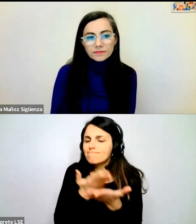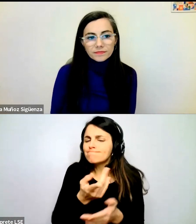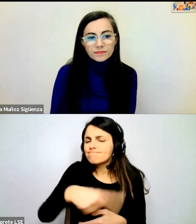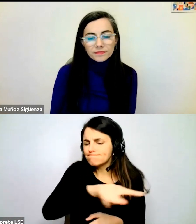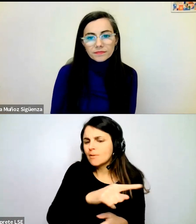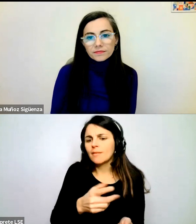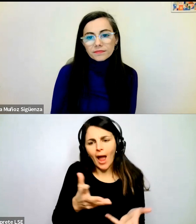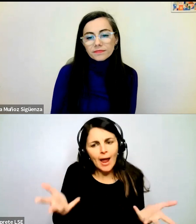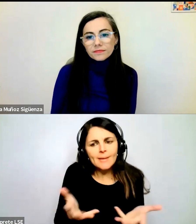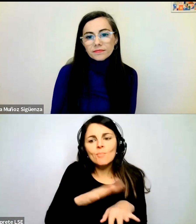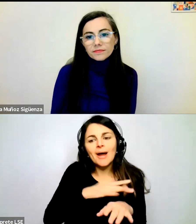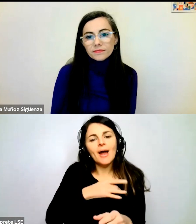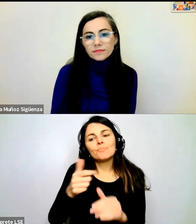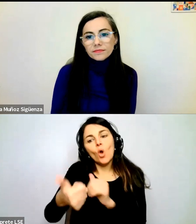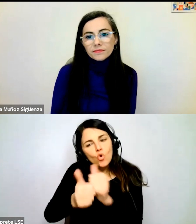queda registrado